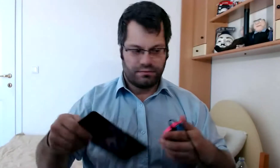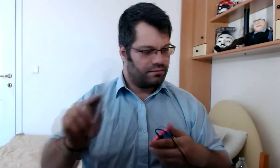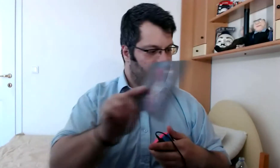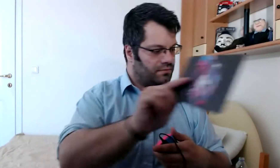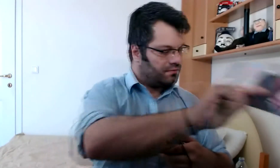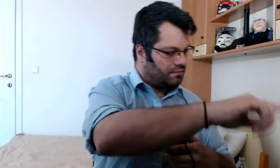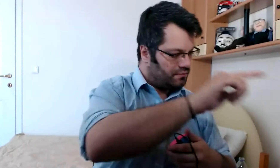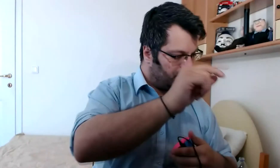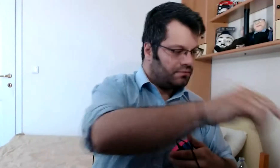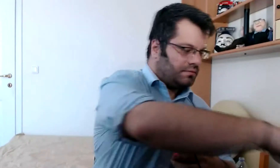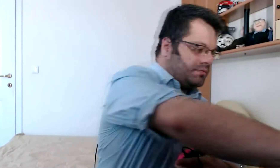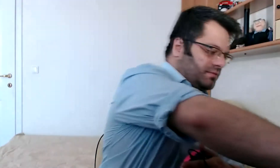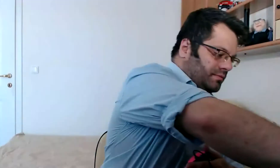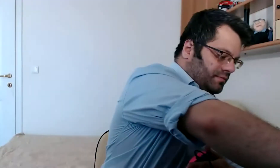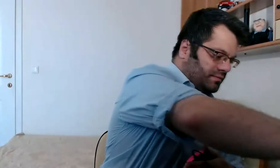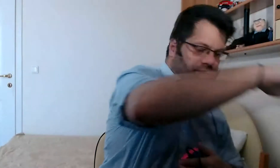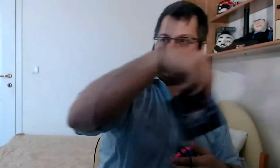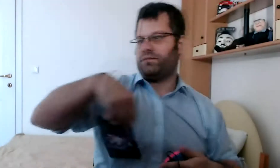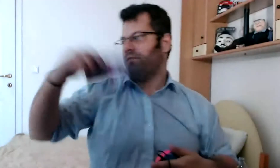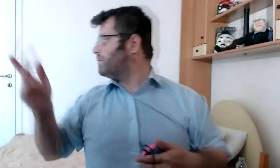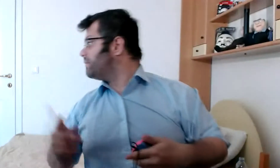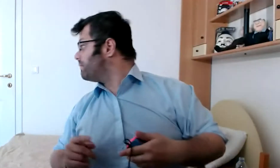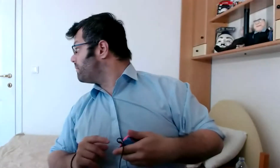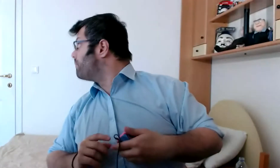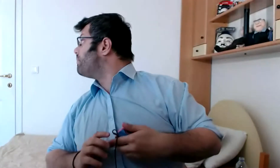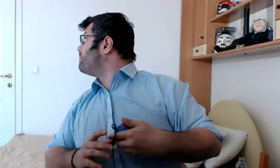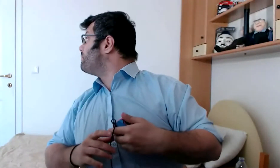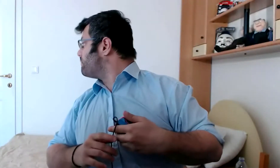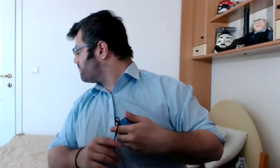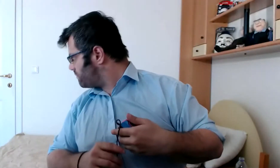Αυτό στο εκεί. Όχι, φεύγεις.